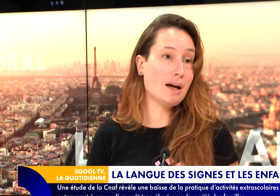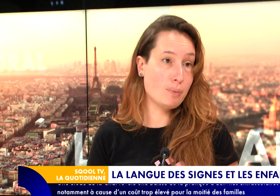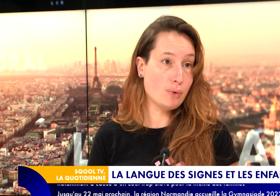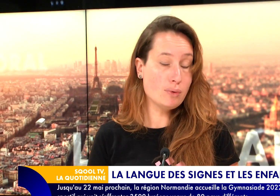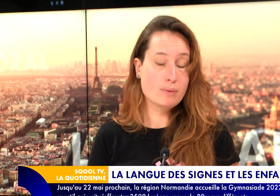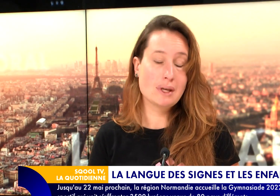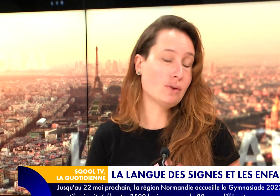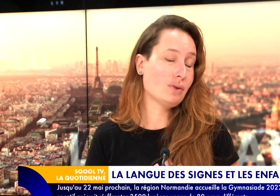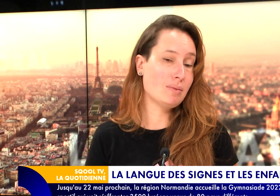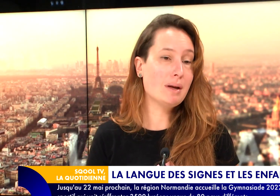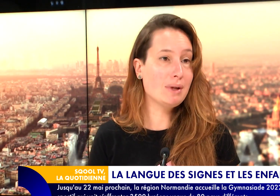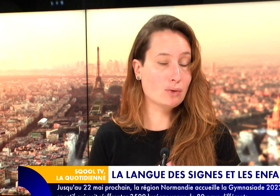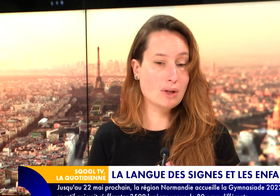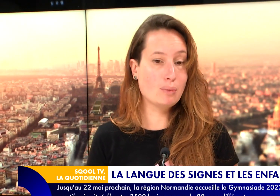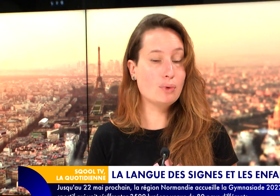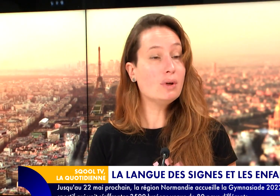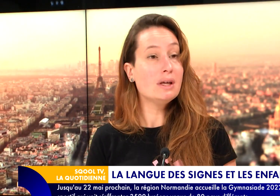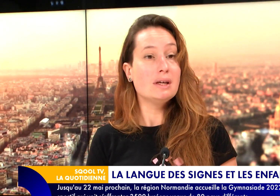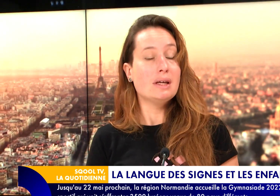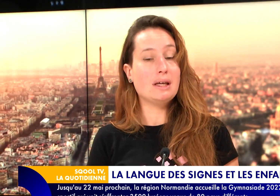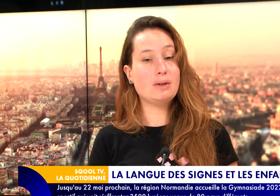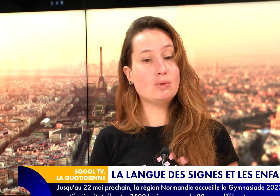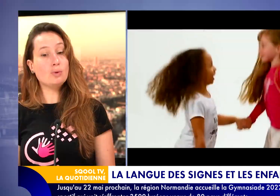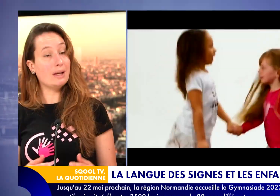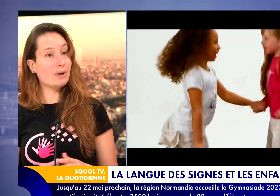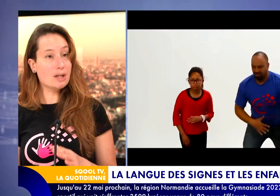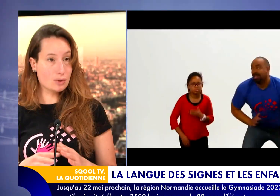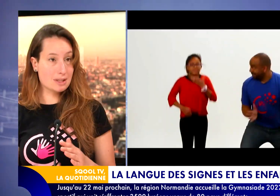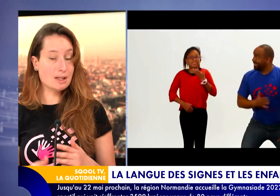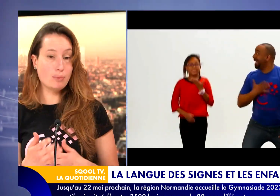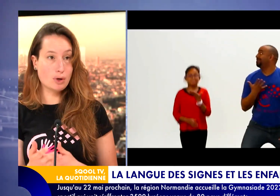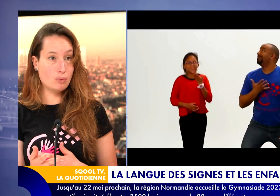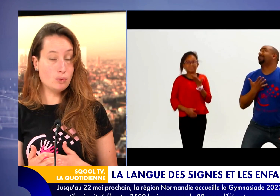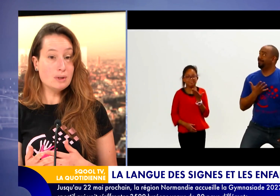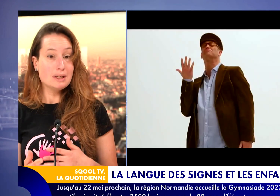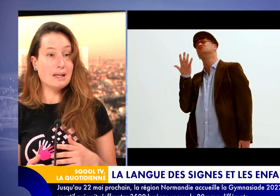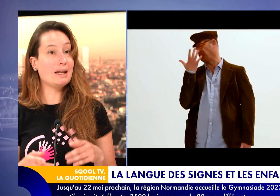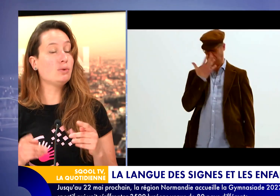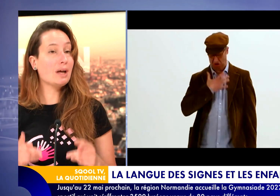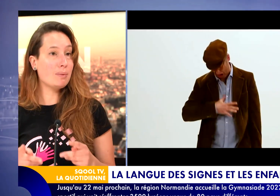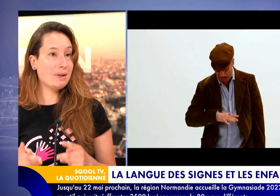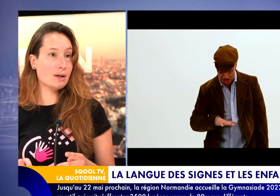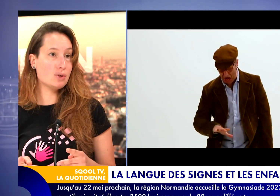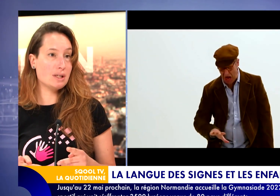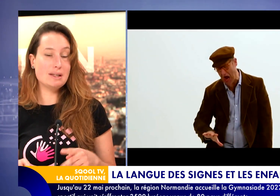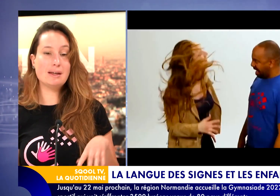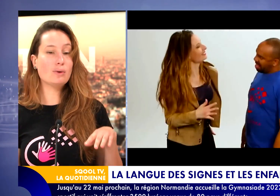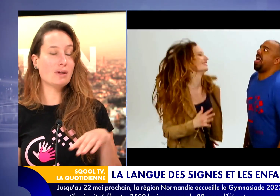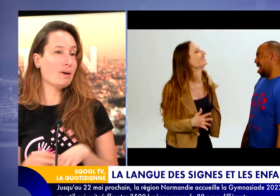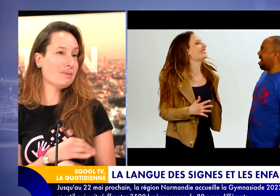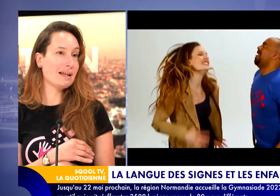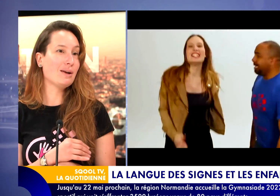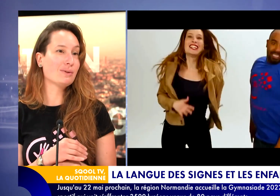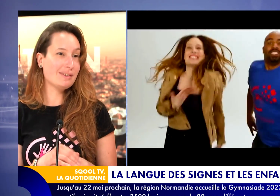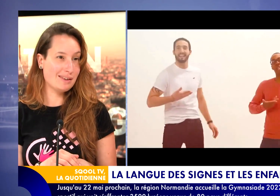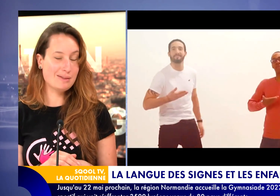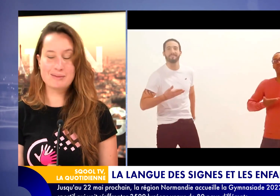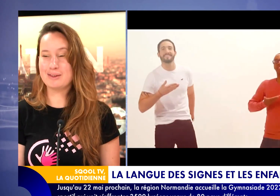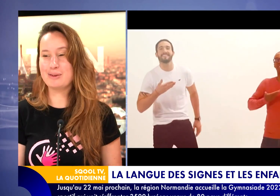un peu, il entendait mal, mais il entendait un peu. Et du coup, il adorait chant signe un peu comme nous. Il adorait la pédagogie. Il disait que sa femme, c'était la langue des signes. Voilà.